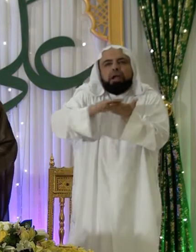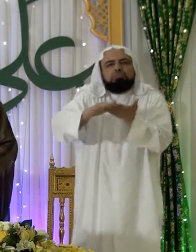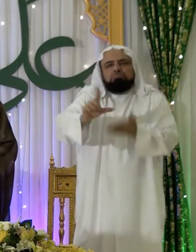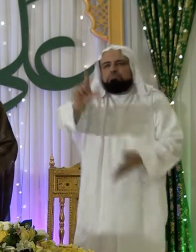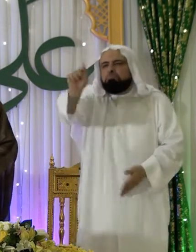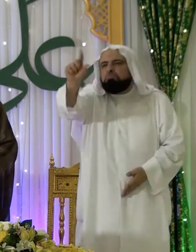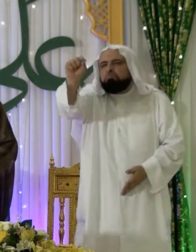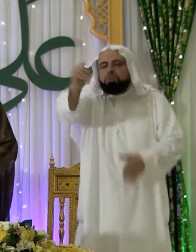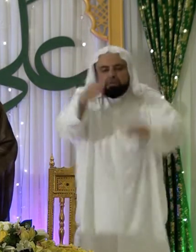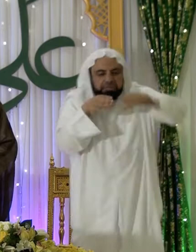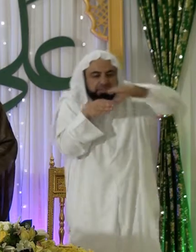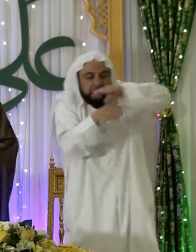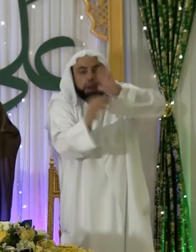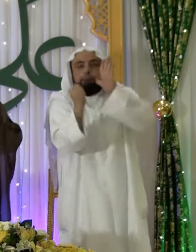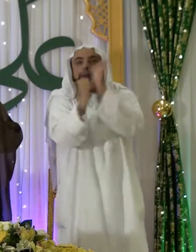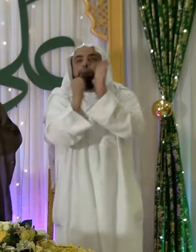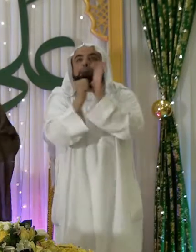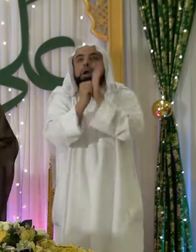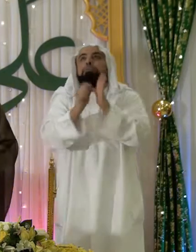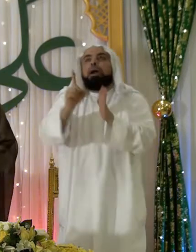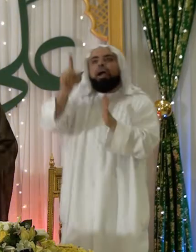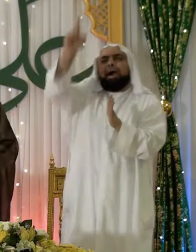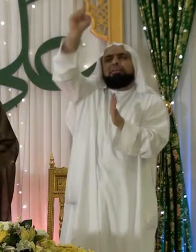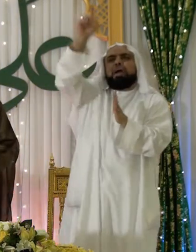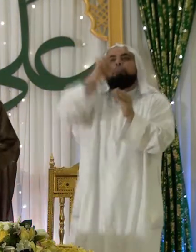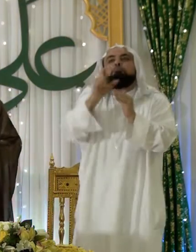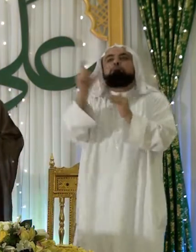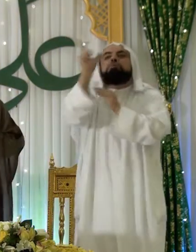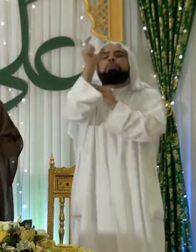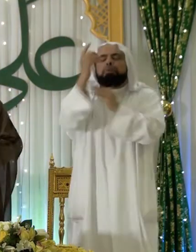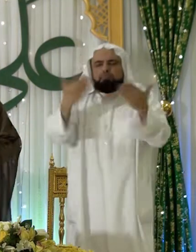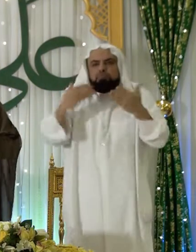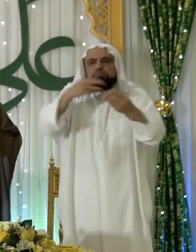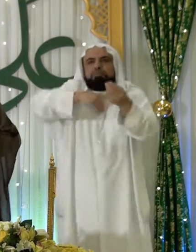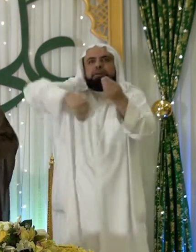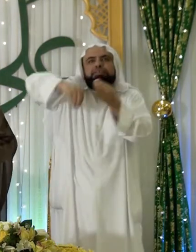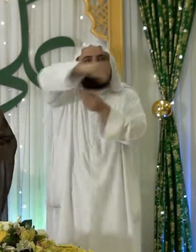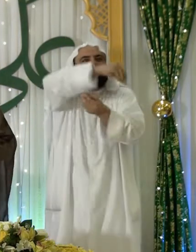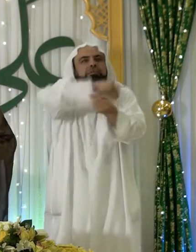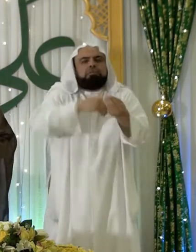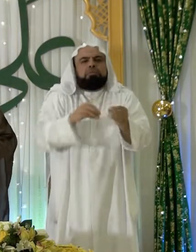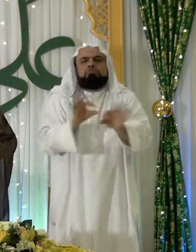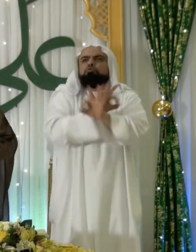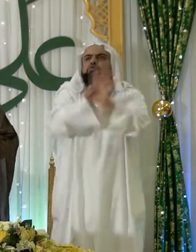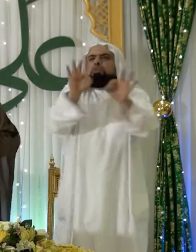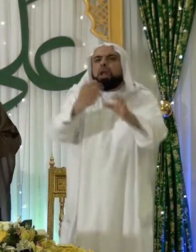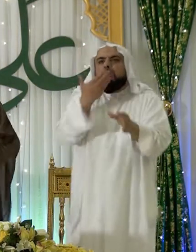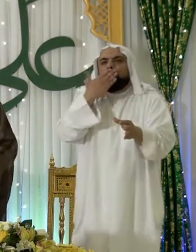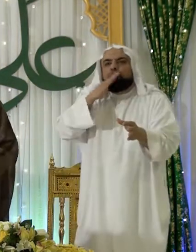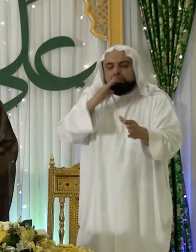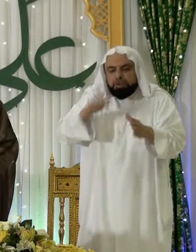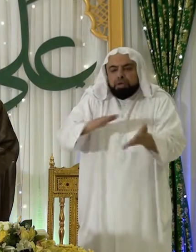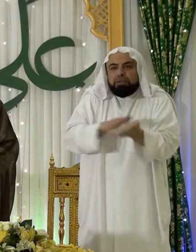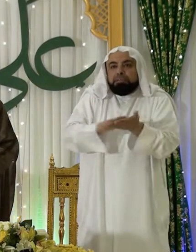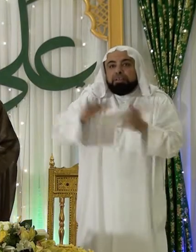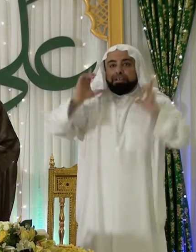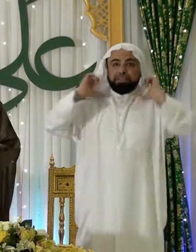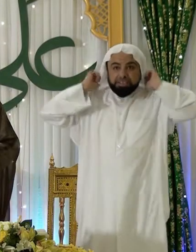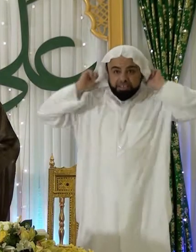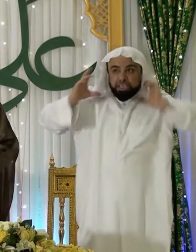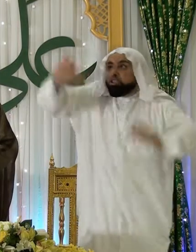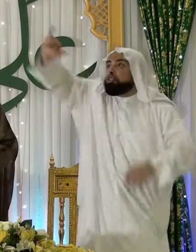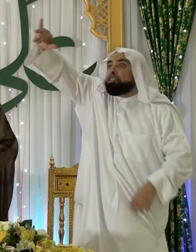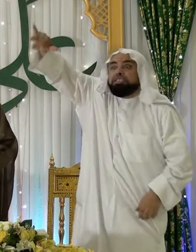في بيت الله، أصل وجوده إلى هذه الدنيا حينما جاء إلى